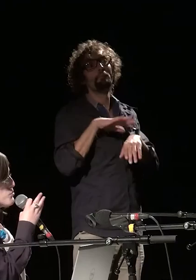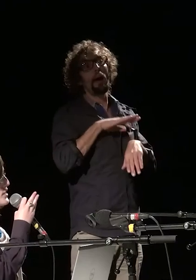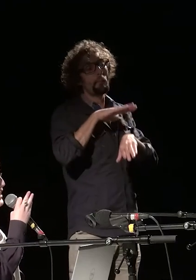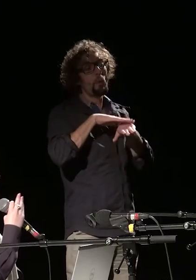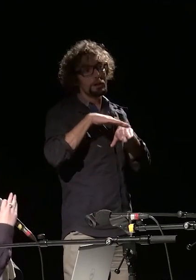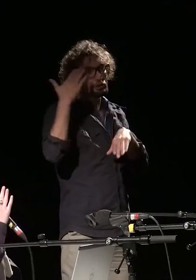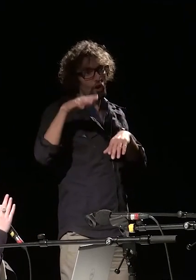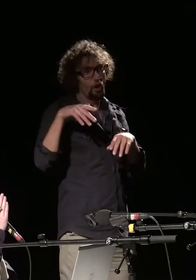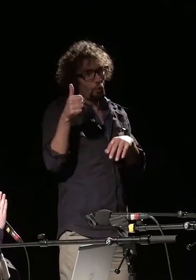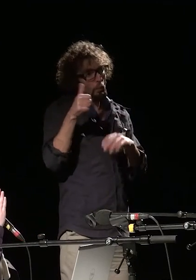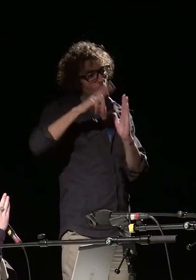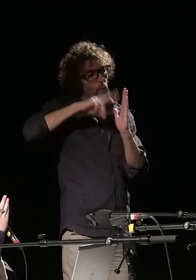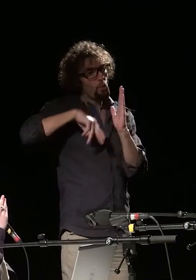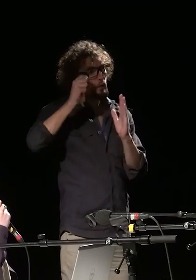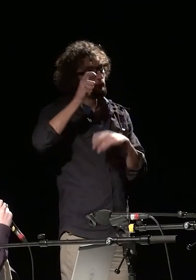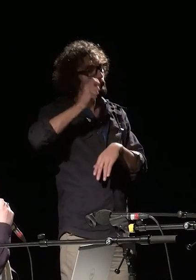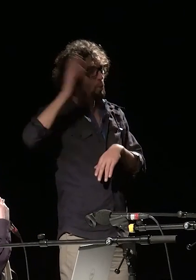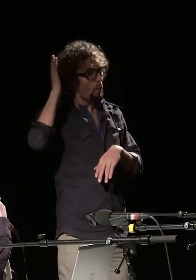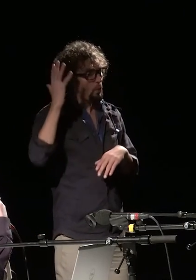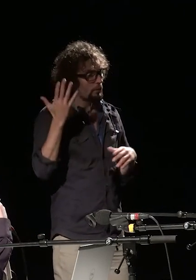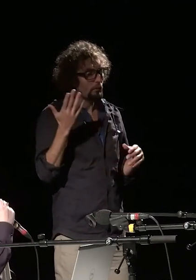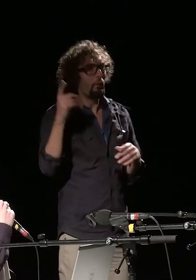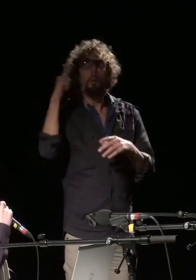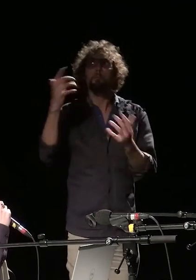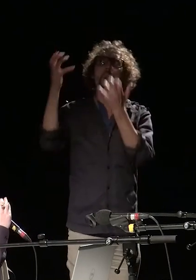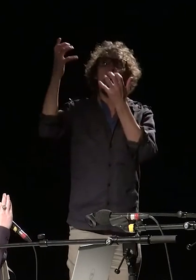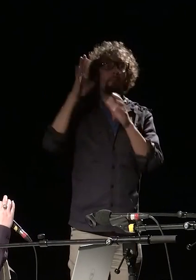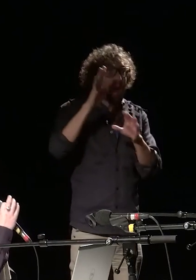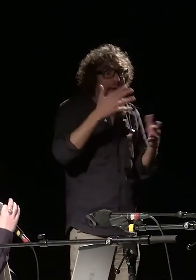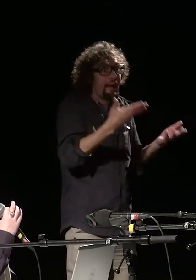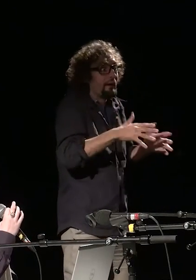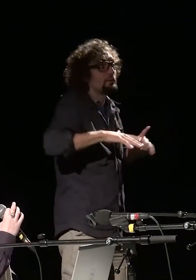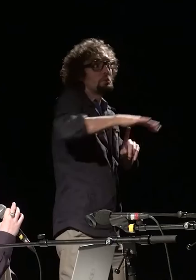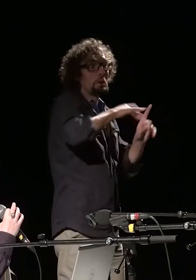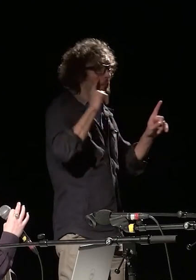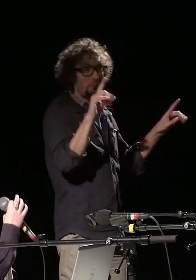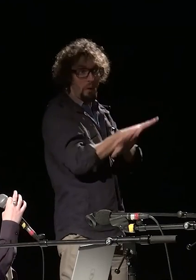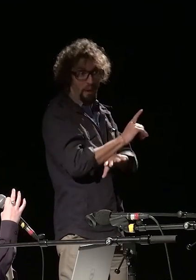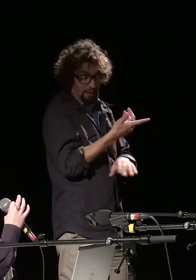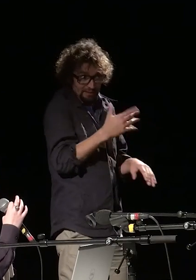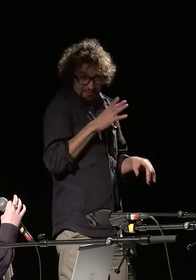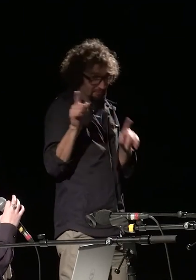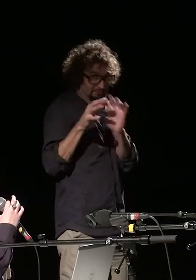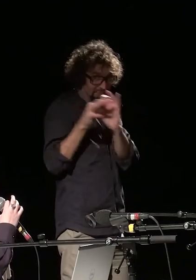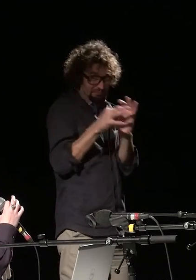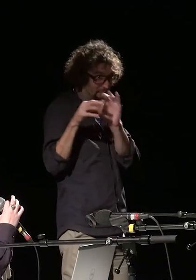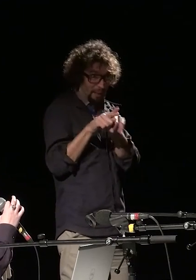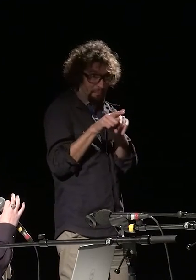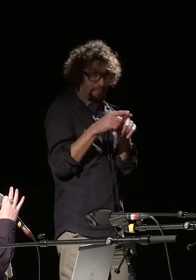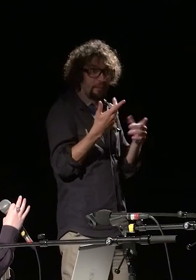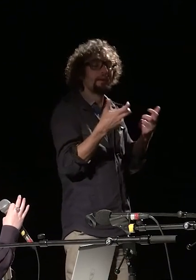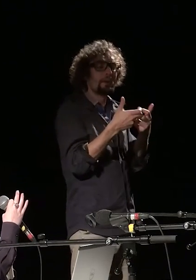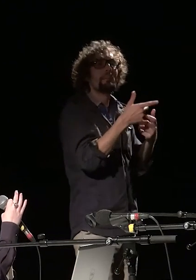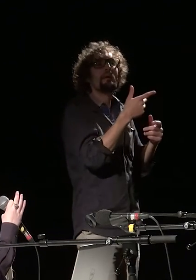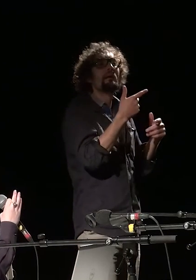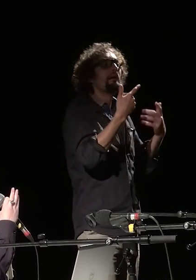mouvement panoptique. Le mouvement qu'on voit moins dans surveiller et punir, c'est la création du délinquant, la prison.